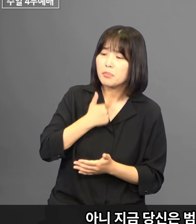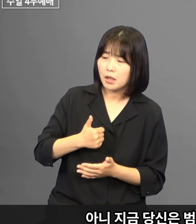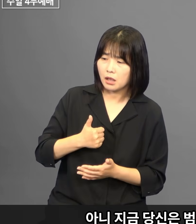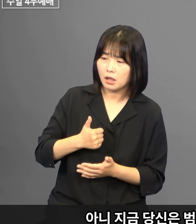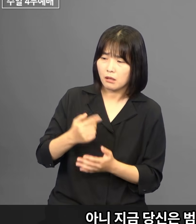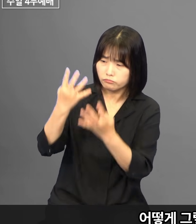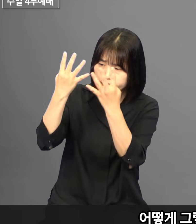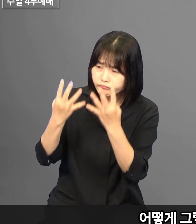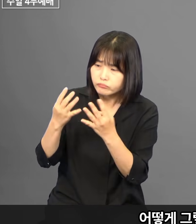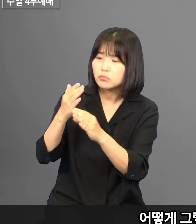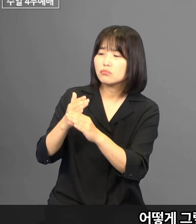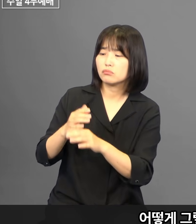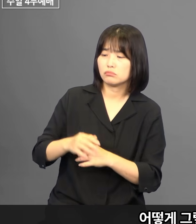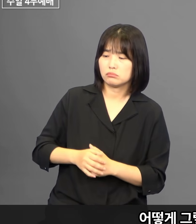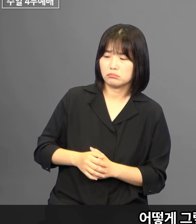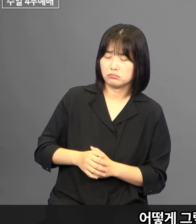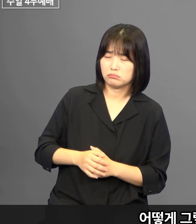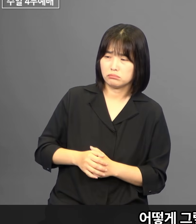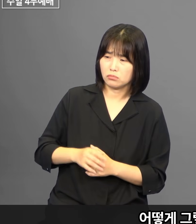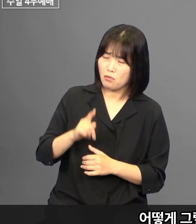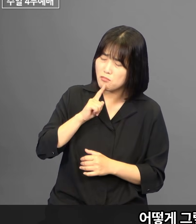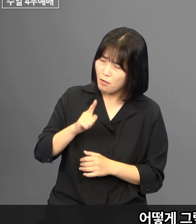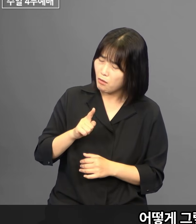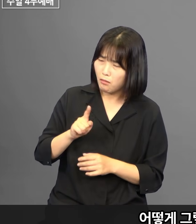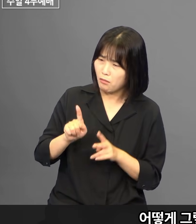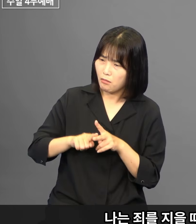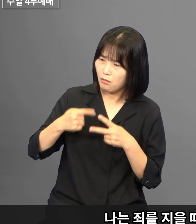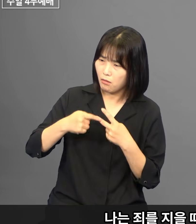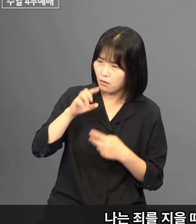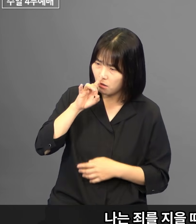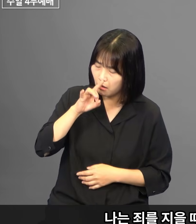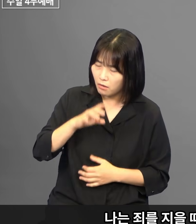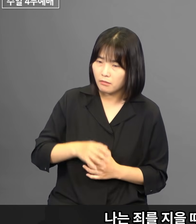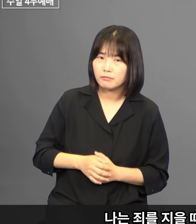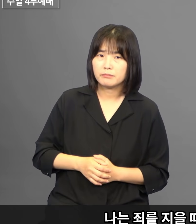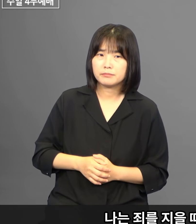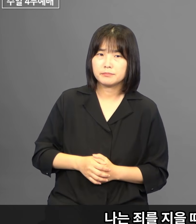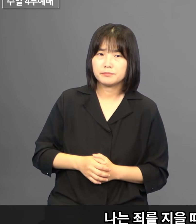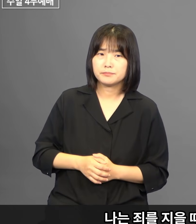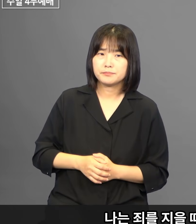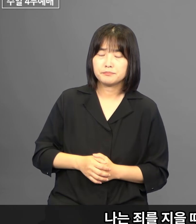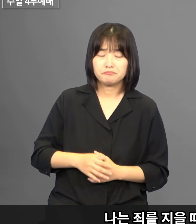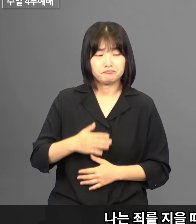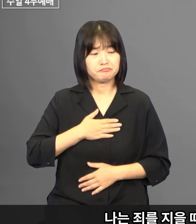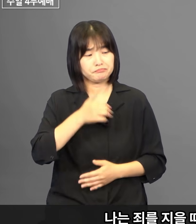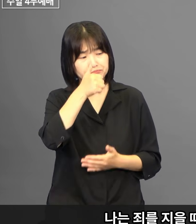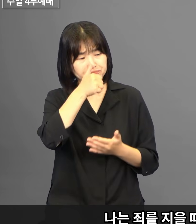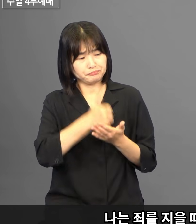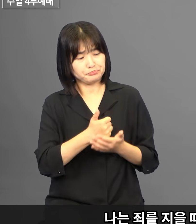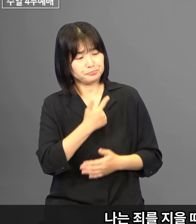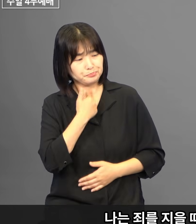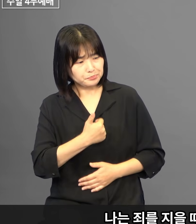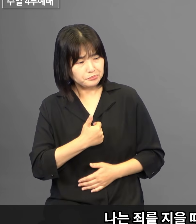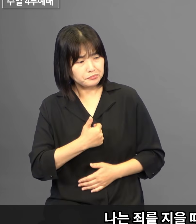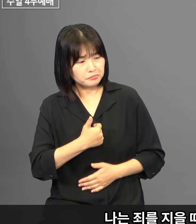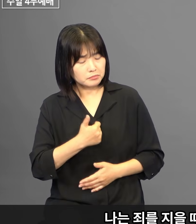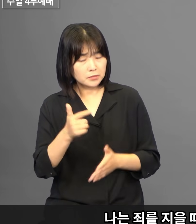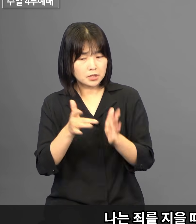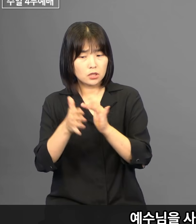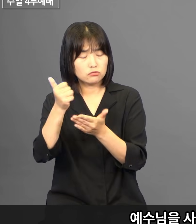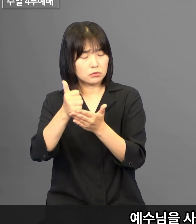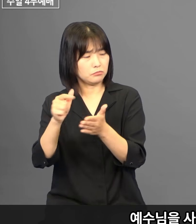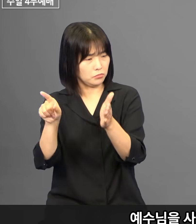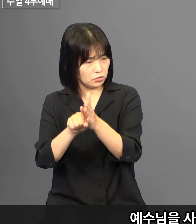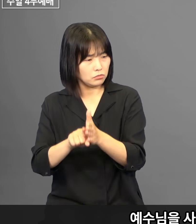들어와 있는데 어떻게 그렇게 말할 수 있느냐? 나는 죄를 지을 때도 여전히 예수님을